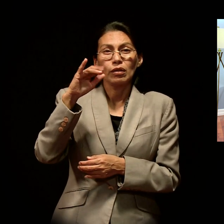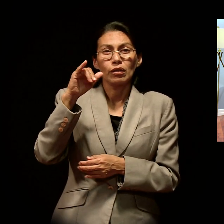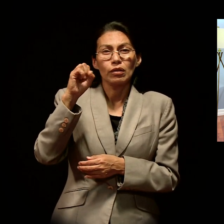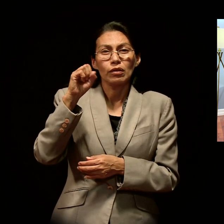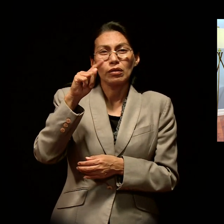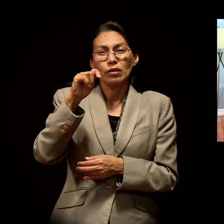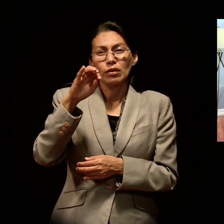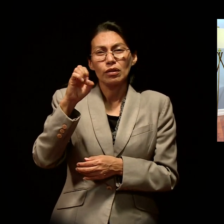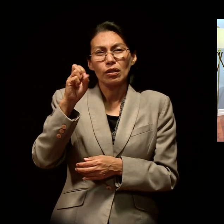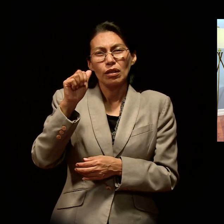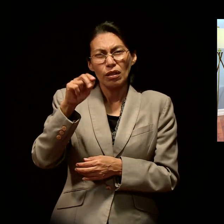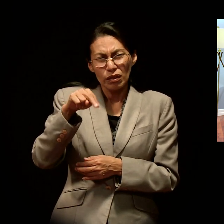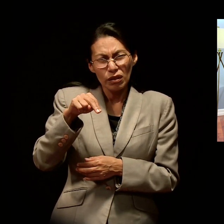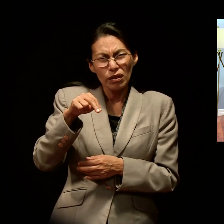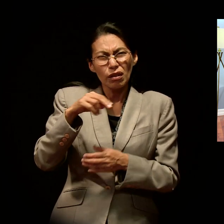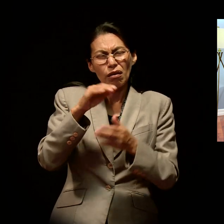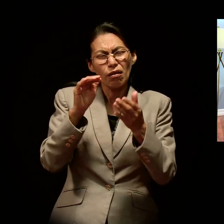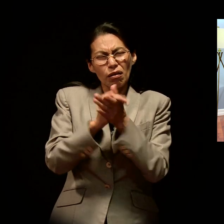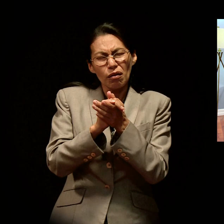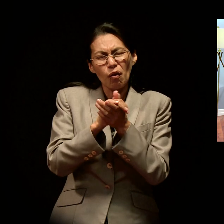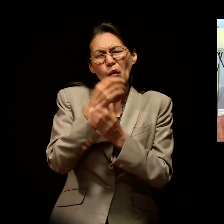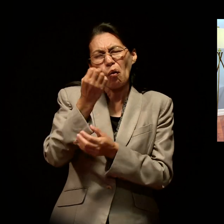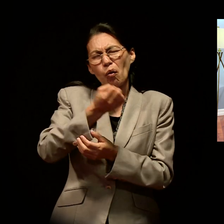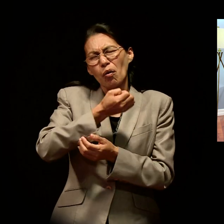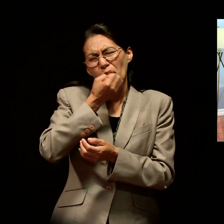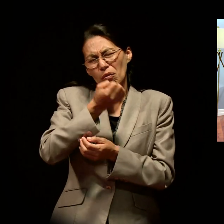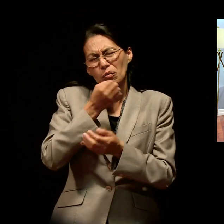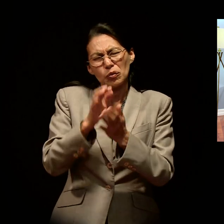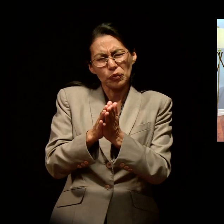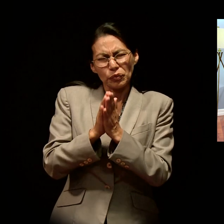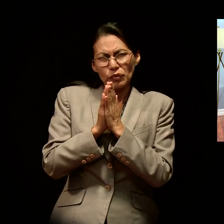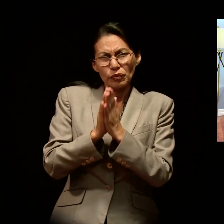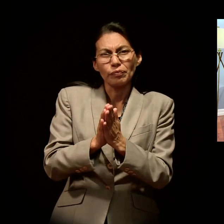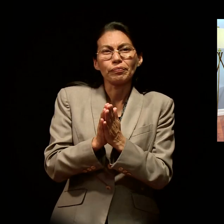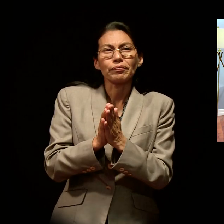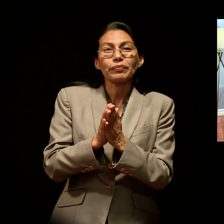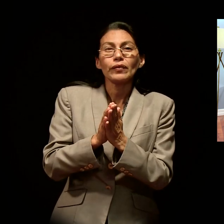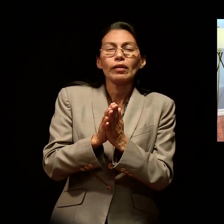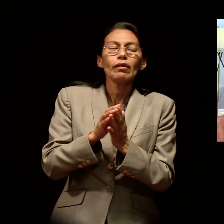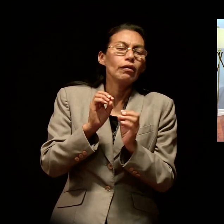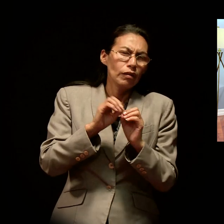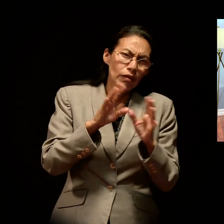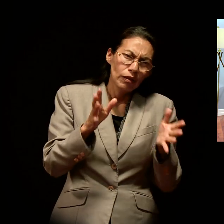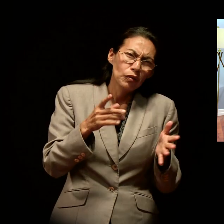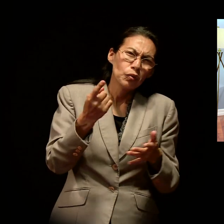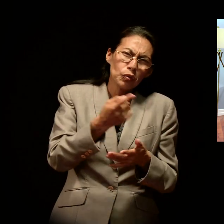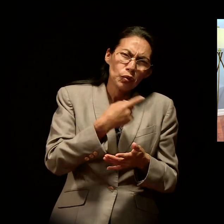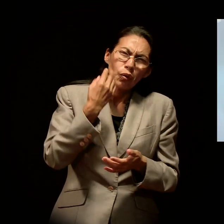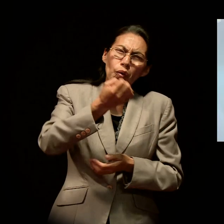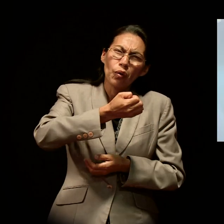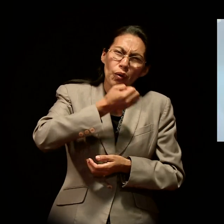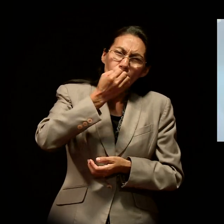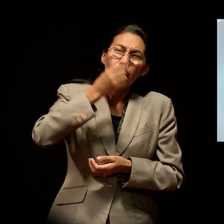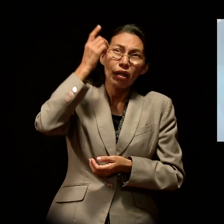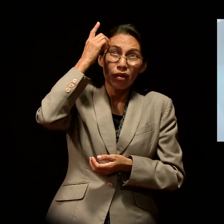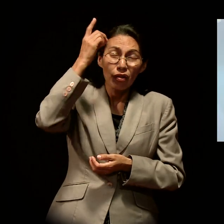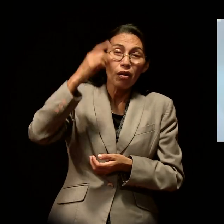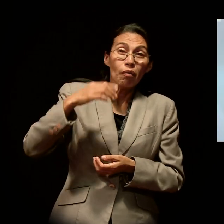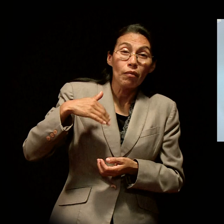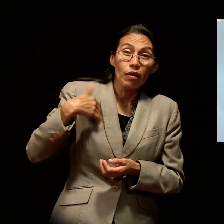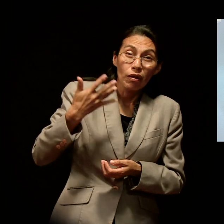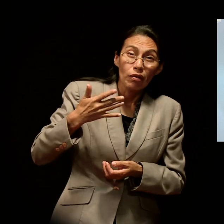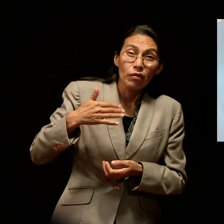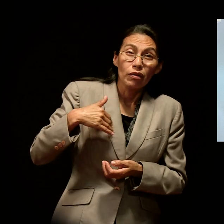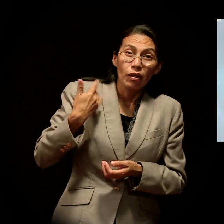orar por el matrimonio de mi hijo Cristian Yolanda nos uniremos a ti en oración por Cristian